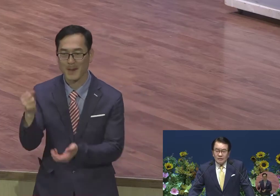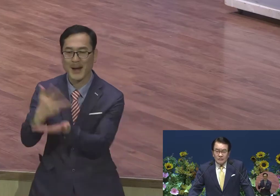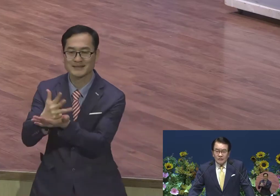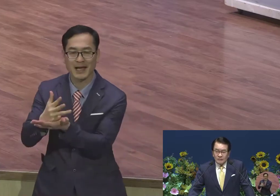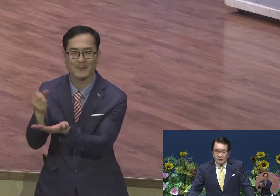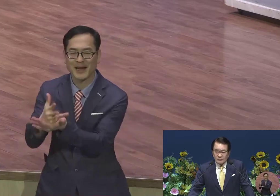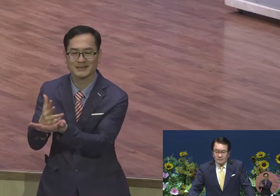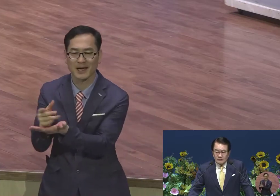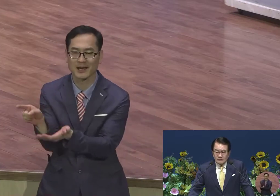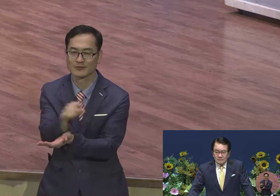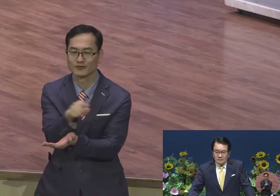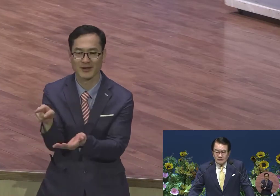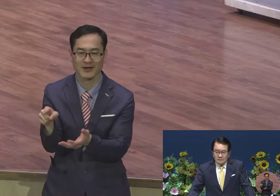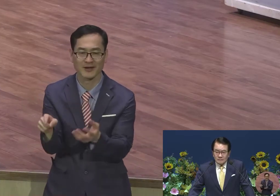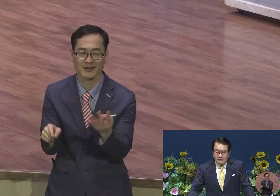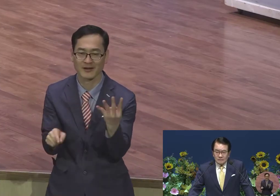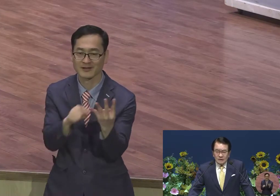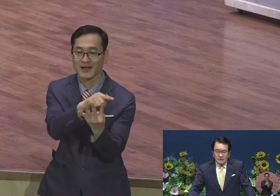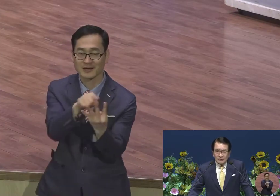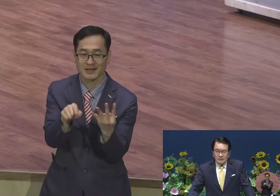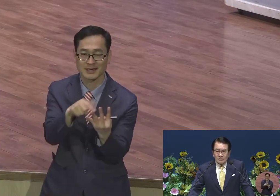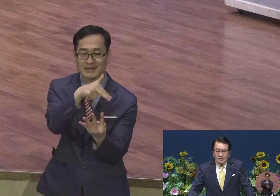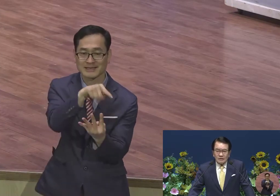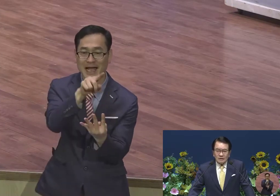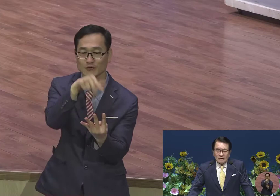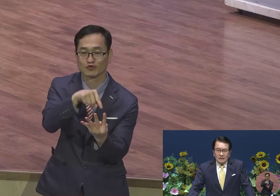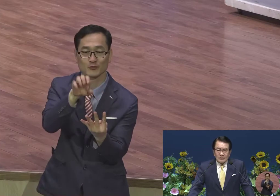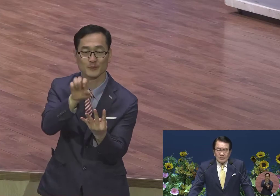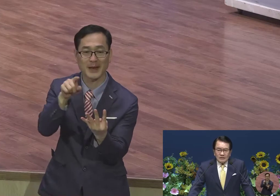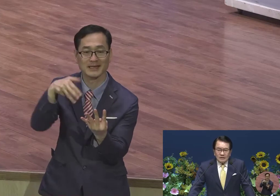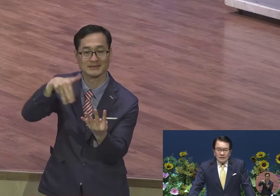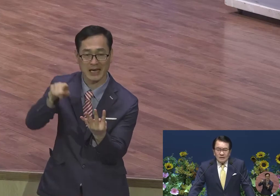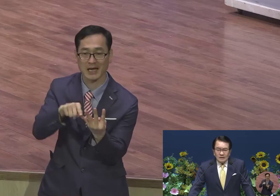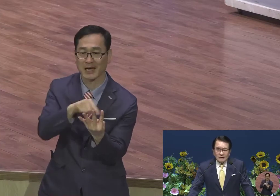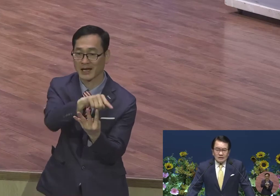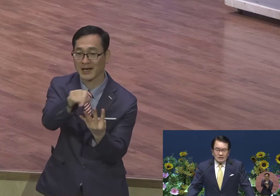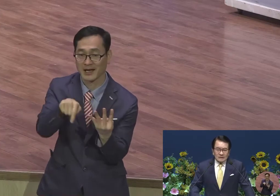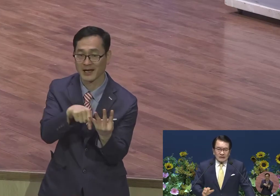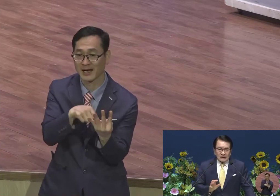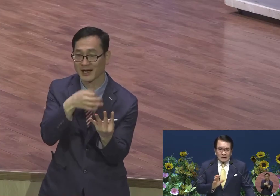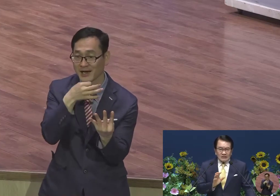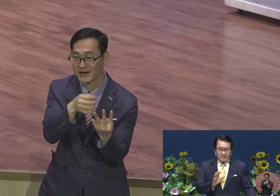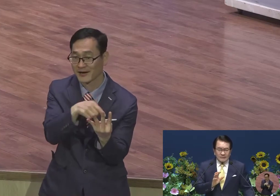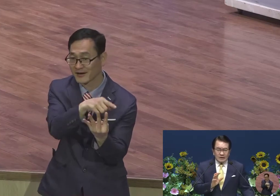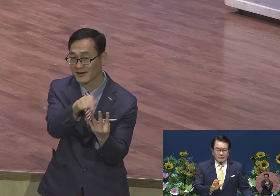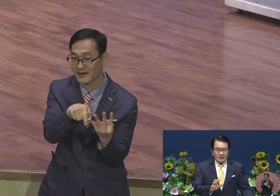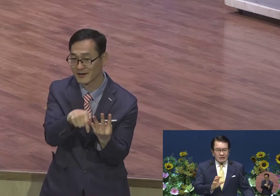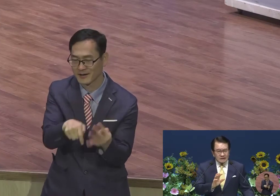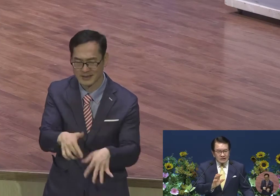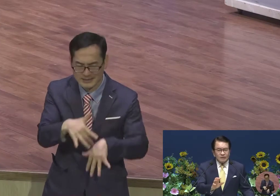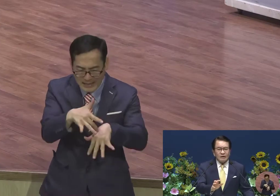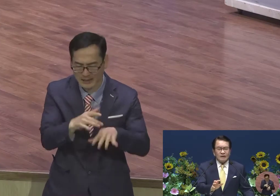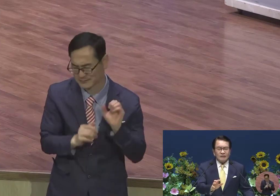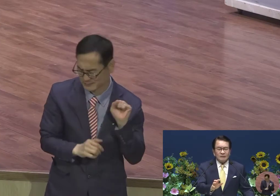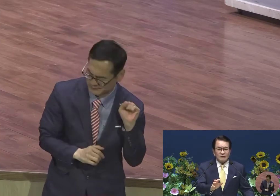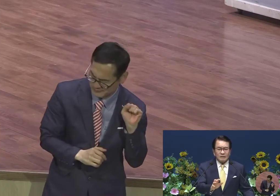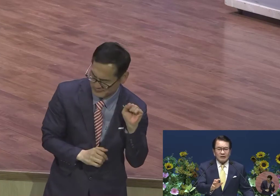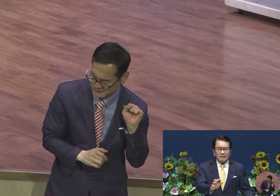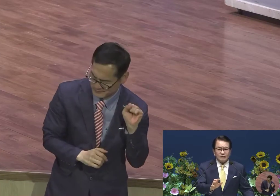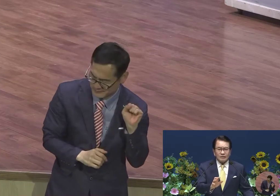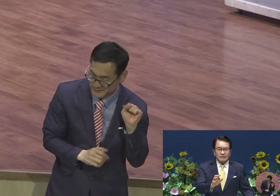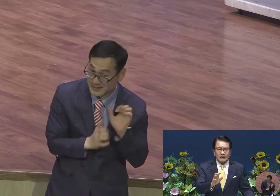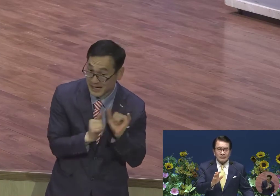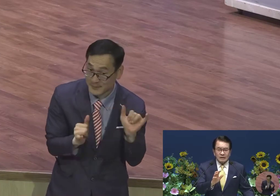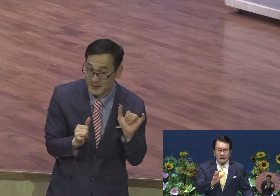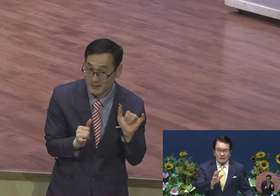있어요 그래서 이 사단에 잡힌 사람 사단 식인들 해야 돼요